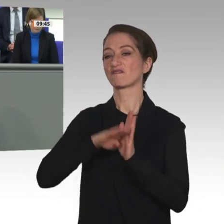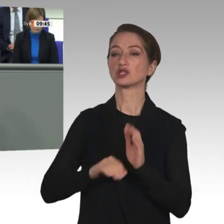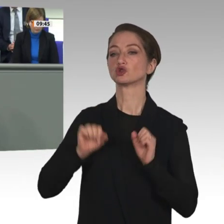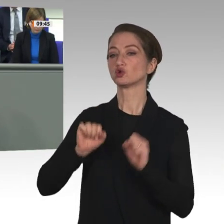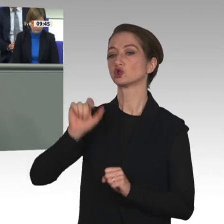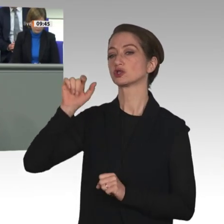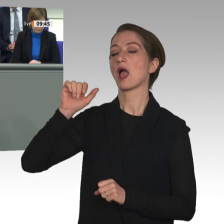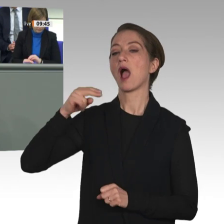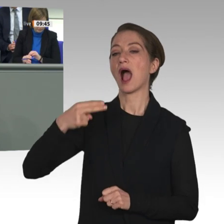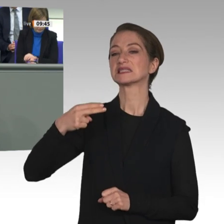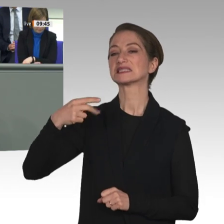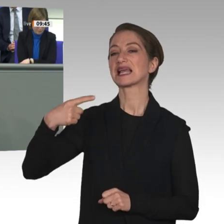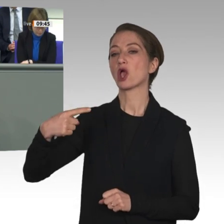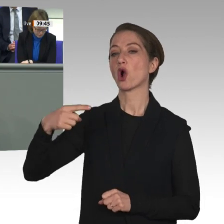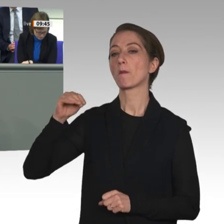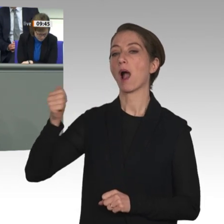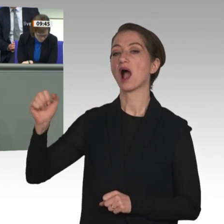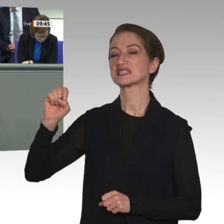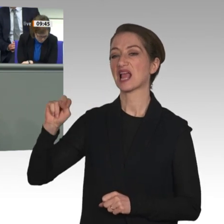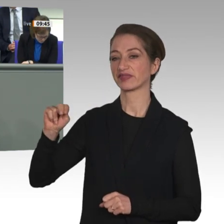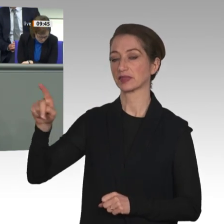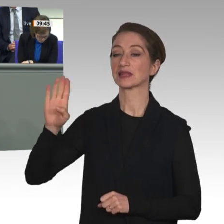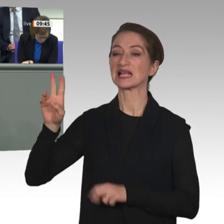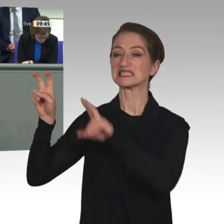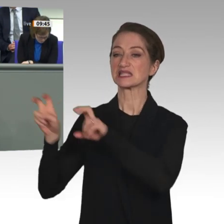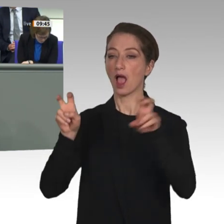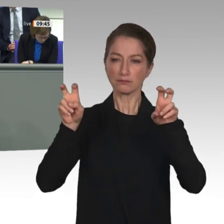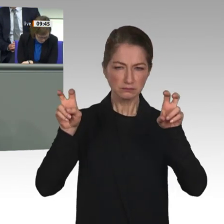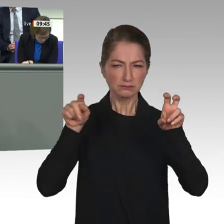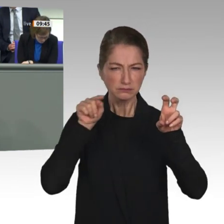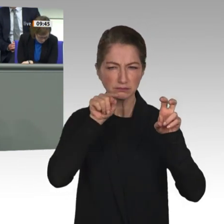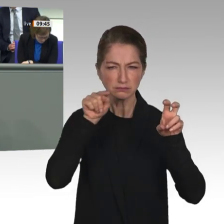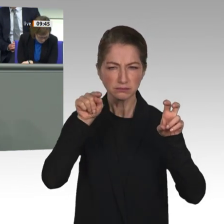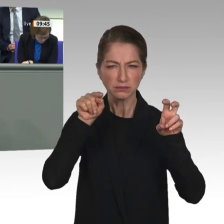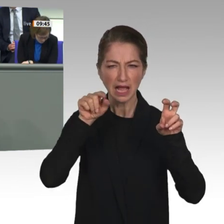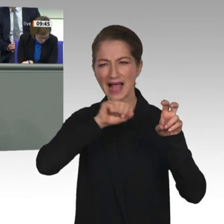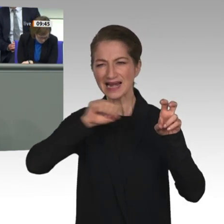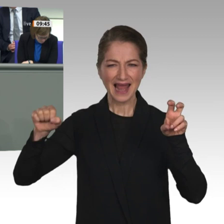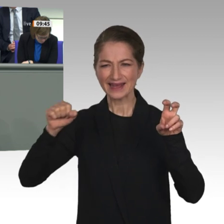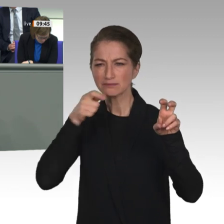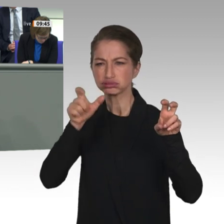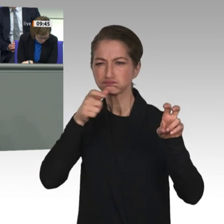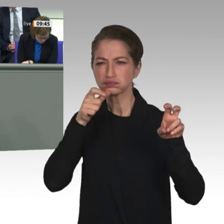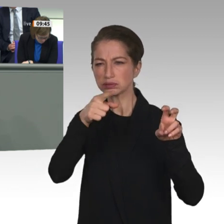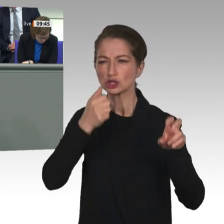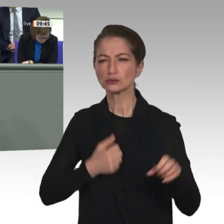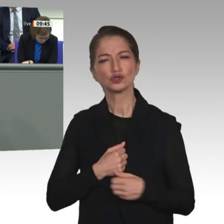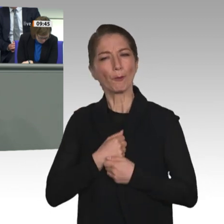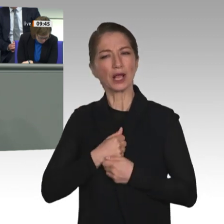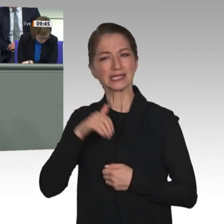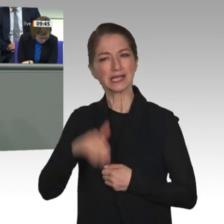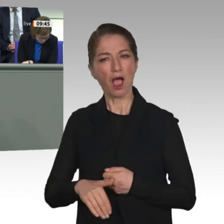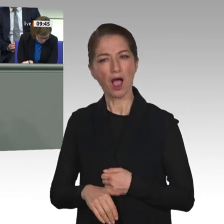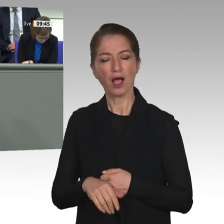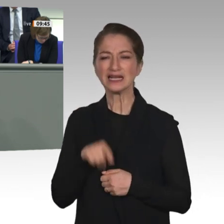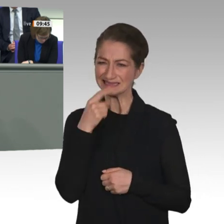Verfassungsschutzes, Hans-Georg Maaßen, liest, der muss sich fragen, wie jemand, der Sympathien für rechte Parolen hegt, Rechtsextremismus